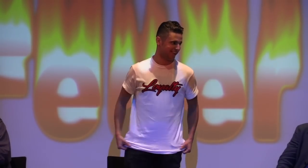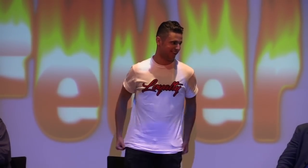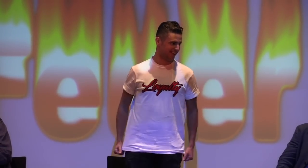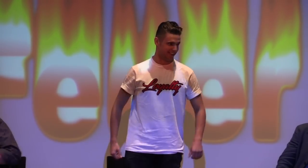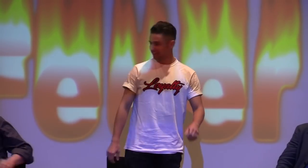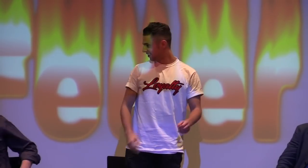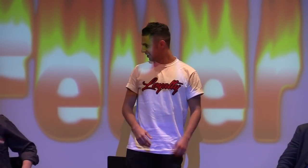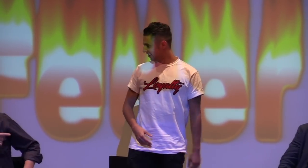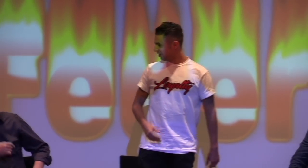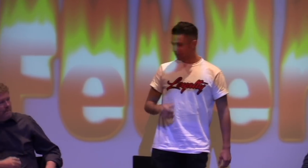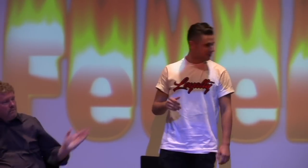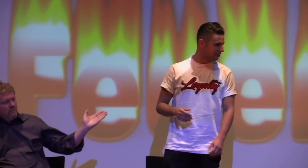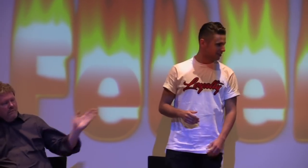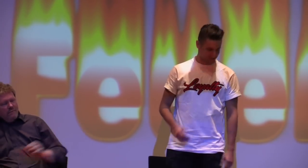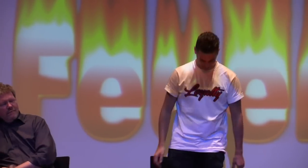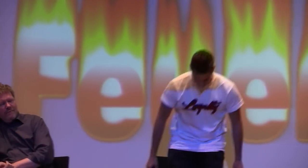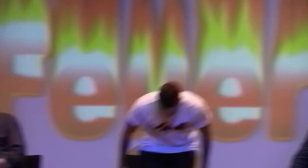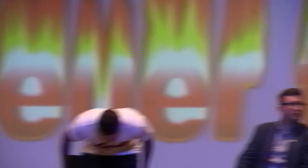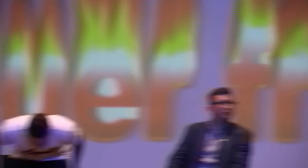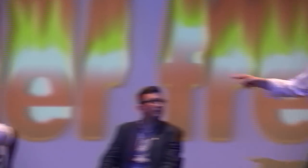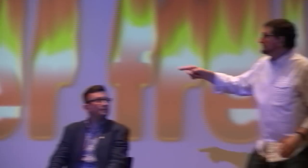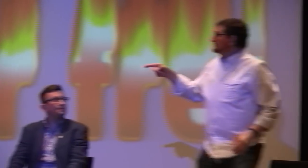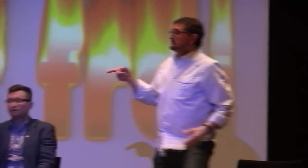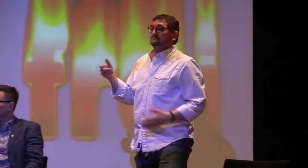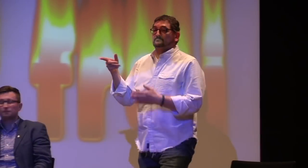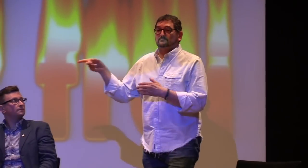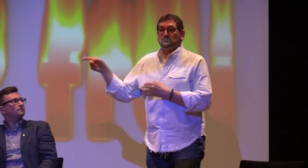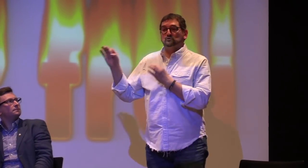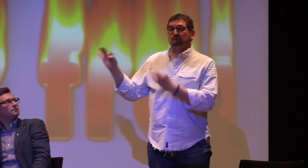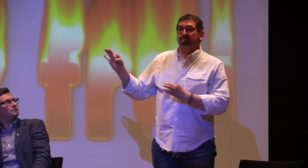solche Sachen einsetzen muss. Vielleicht passiert das dann, aber es kann natürlich sein, dass es dann zu spät ist.